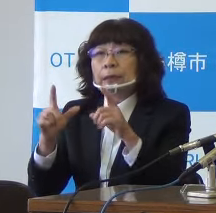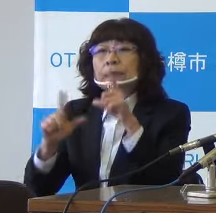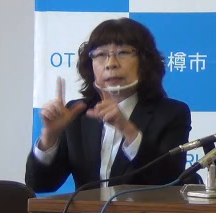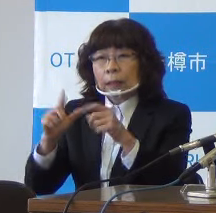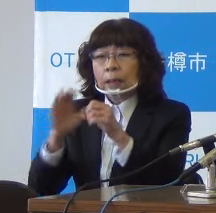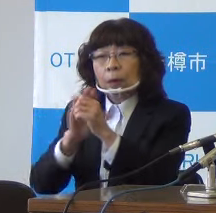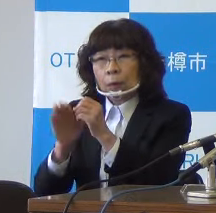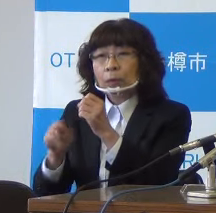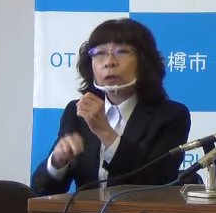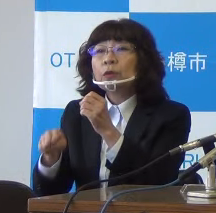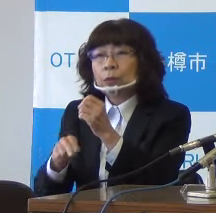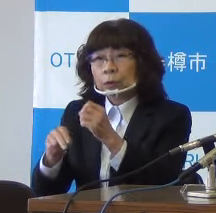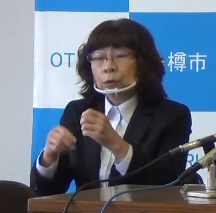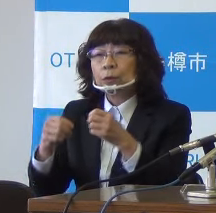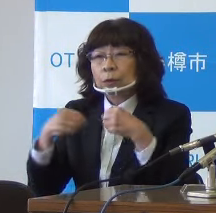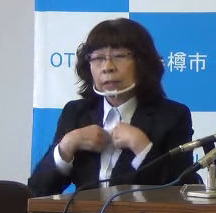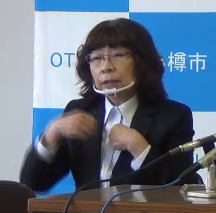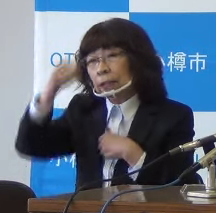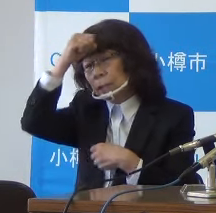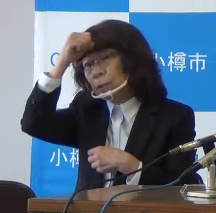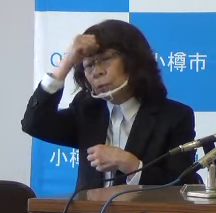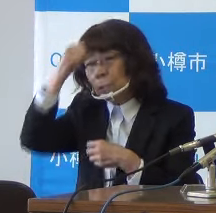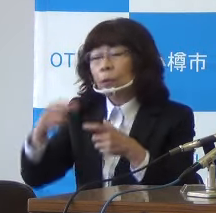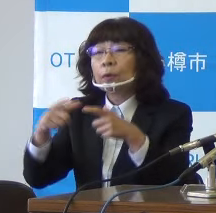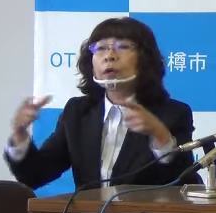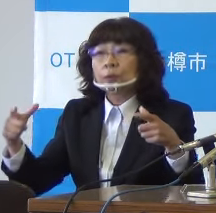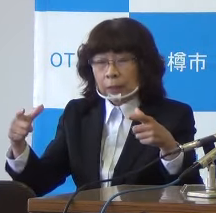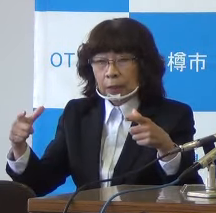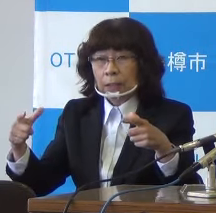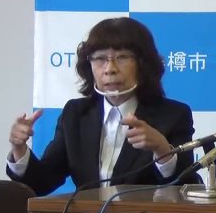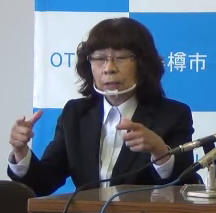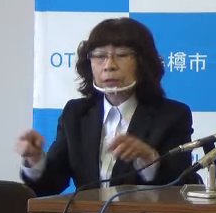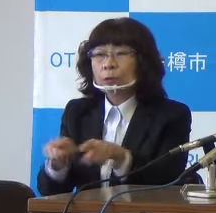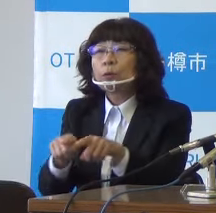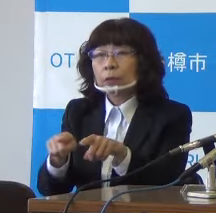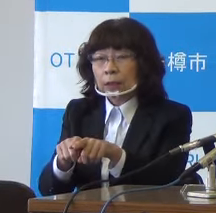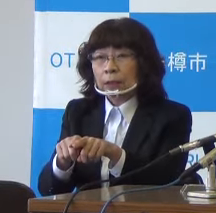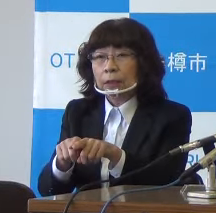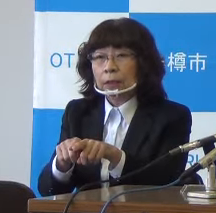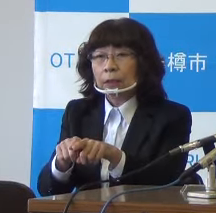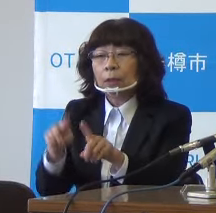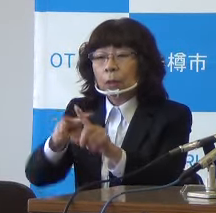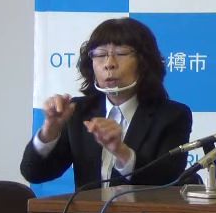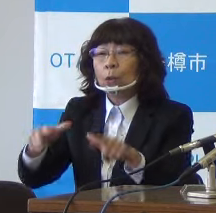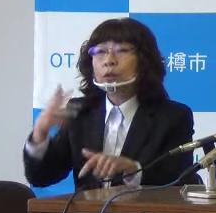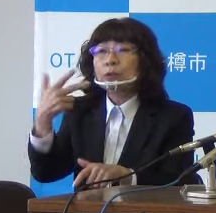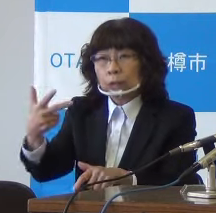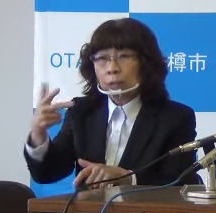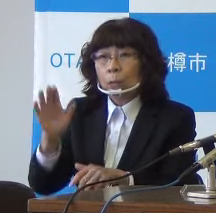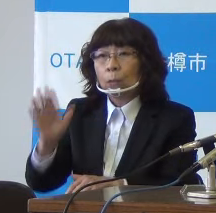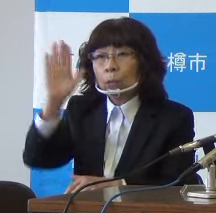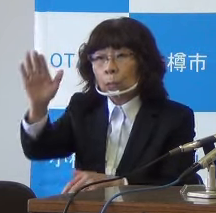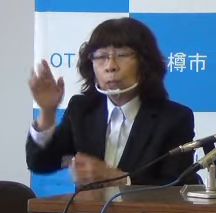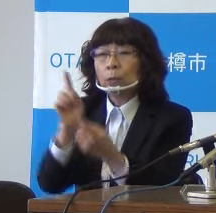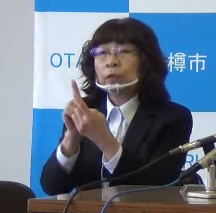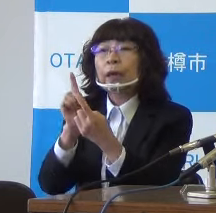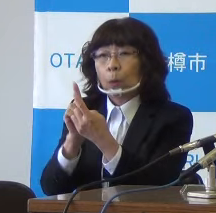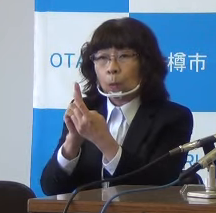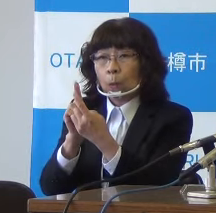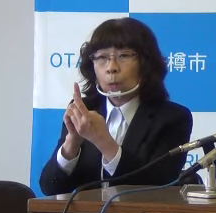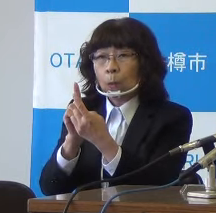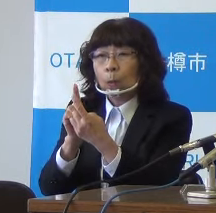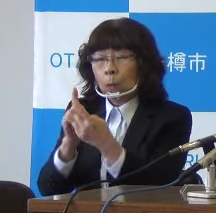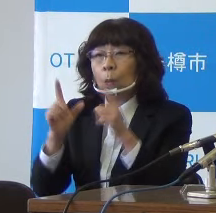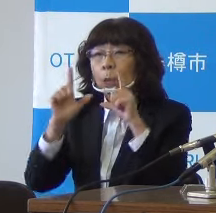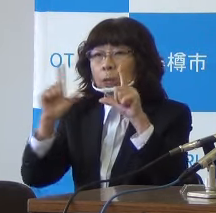ス感染症の感染拡大に伴う本市の今後の対応について